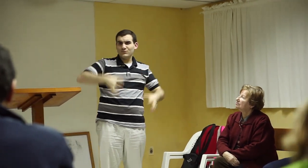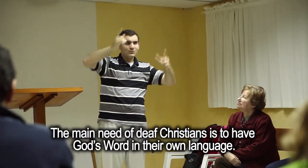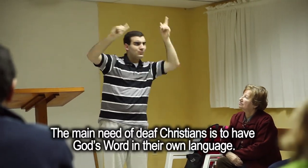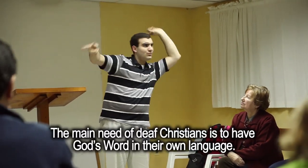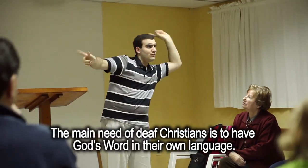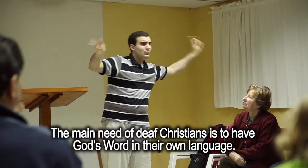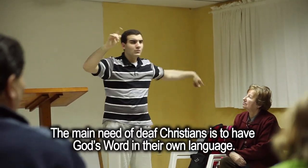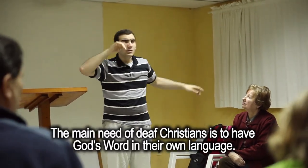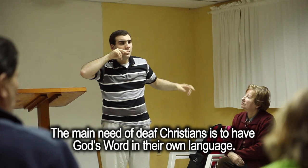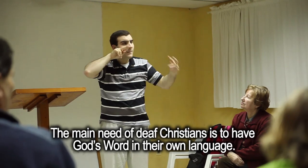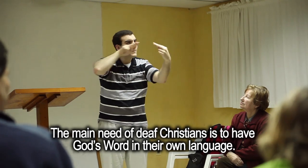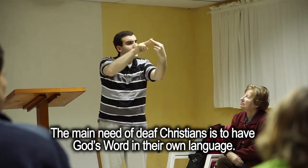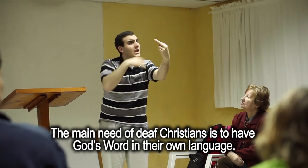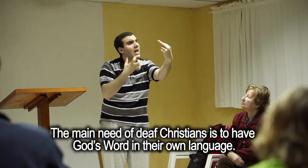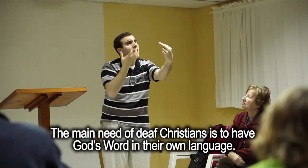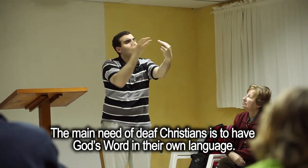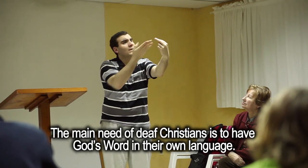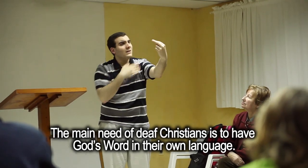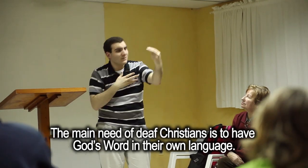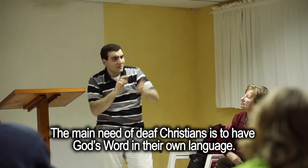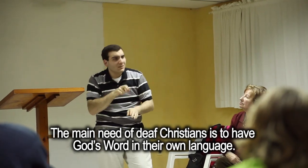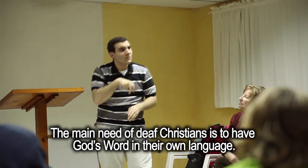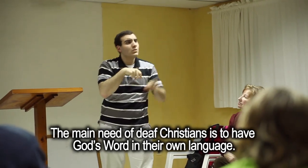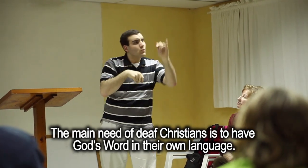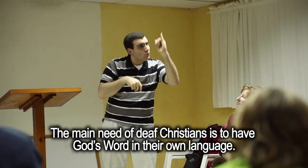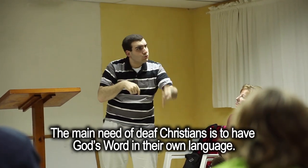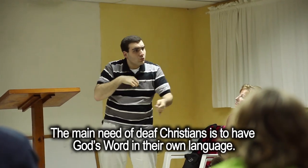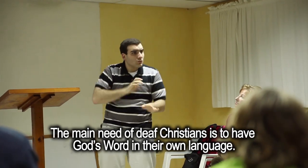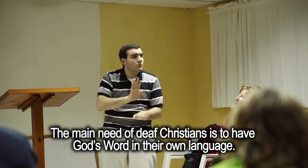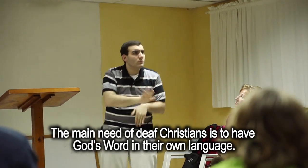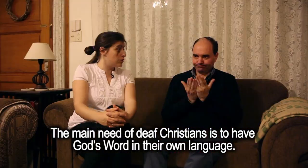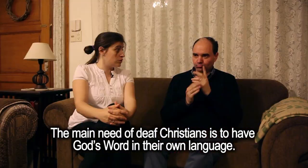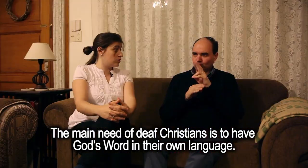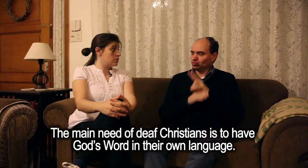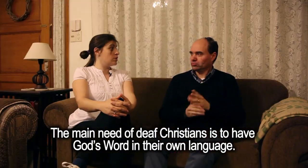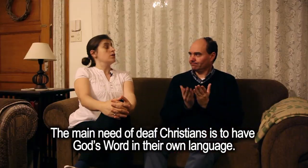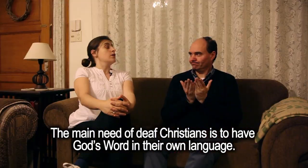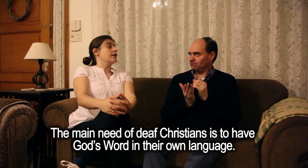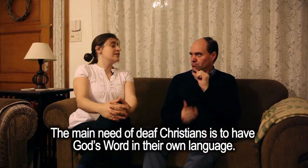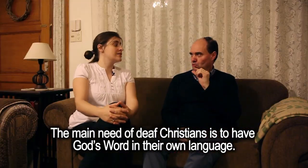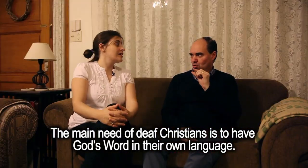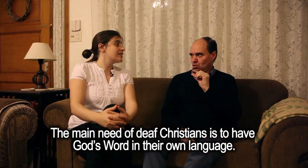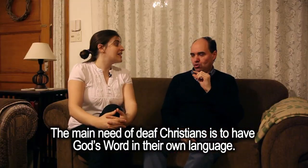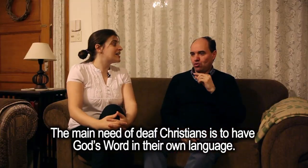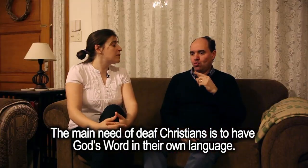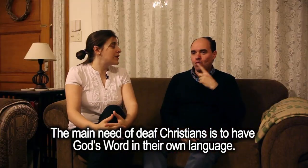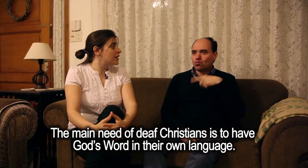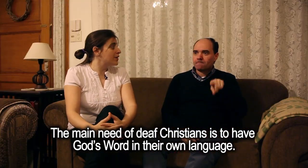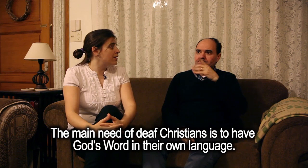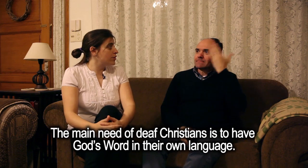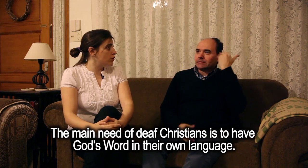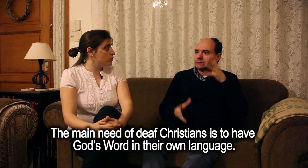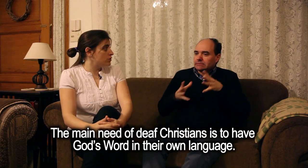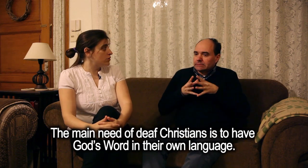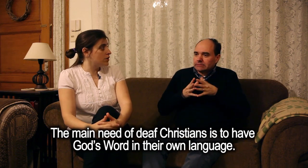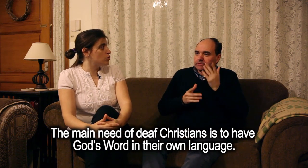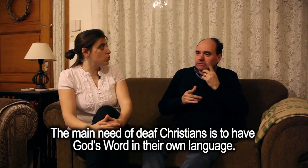La necesidad principal de los sordos cristianos es tener la palabra de Dios en su